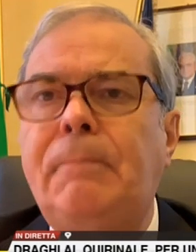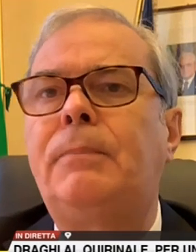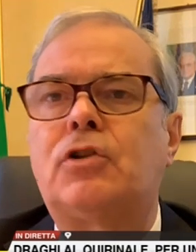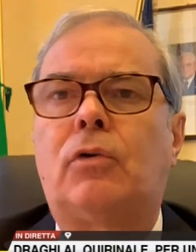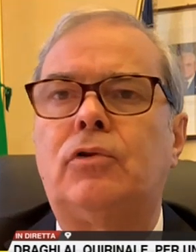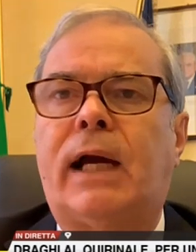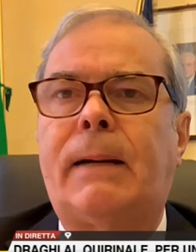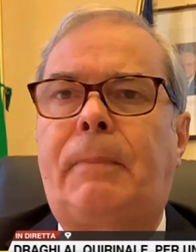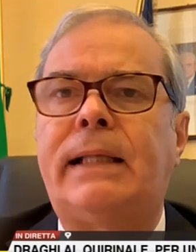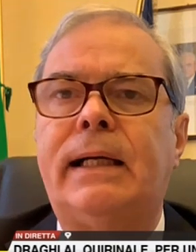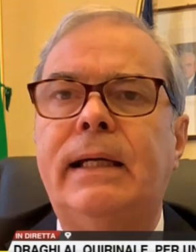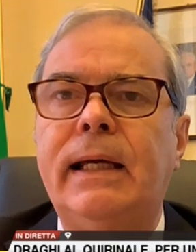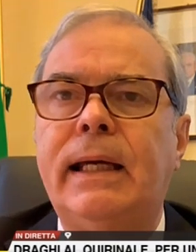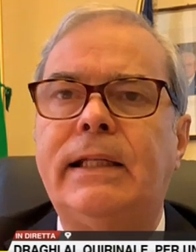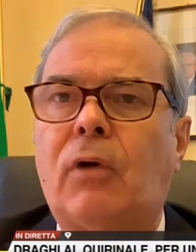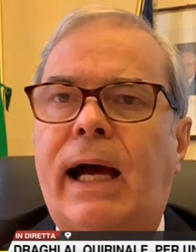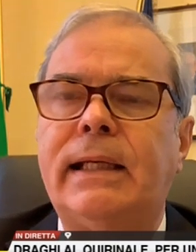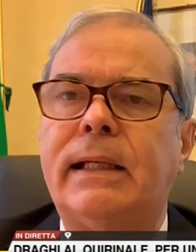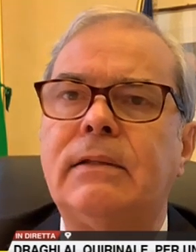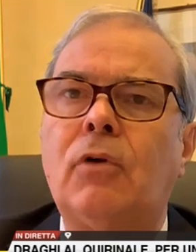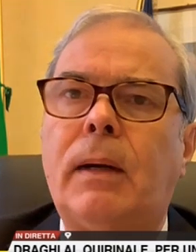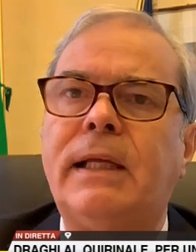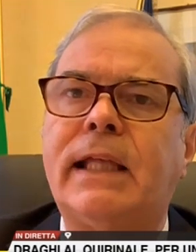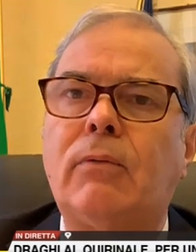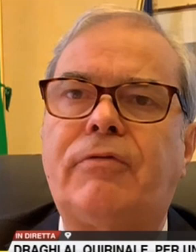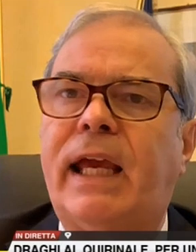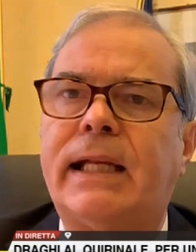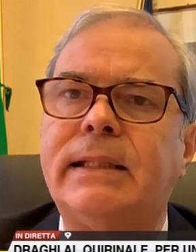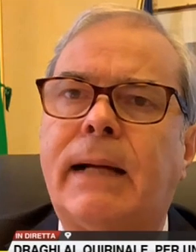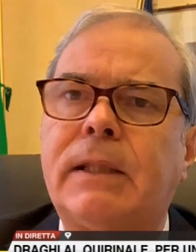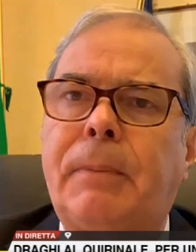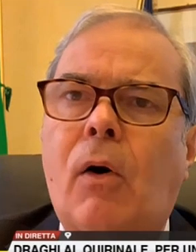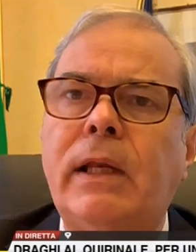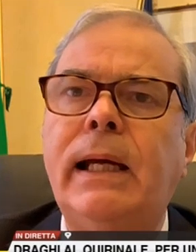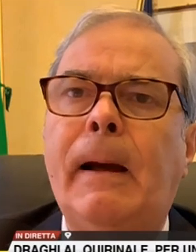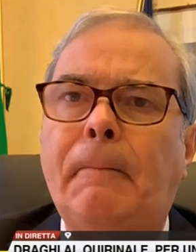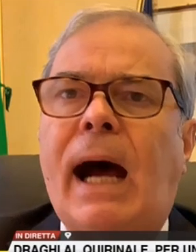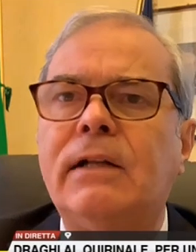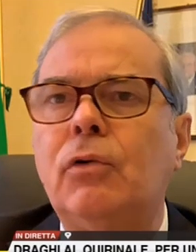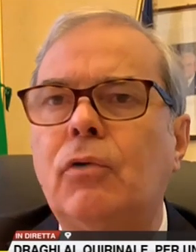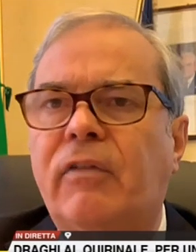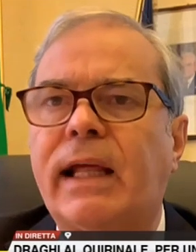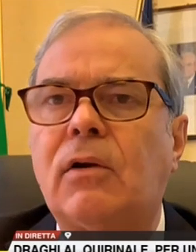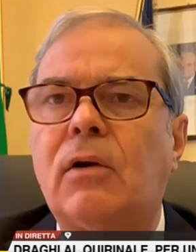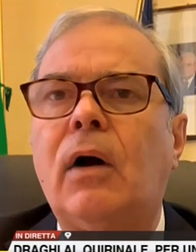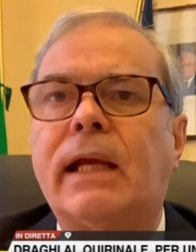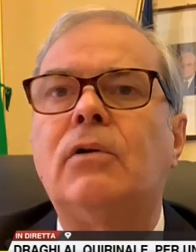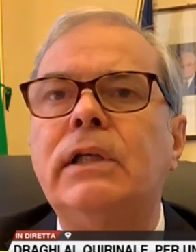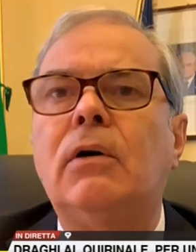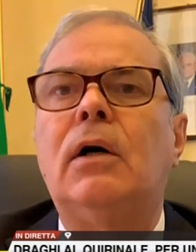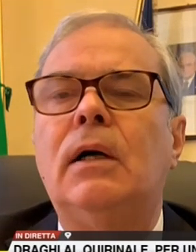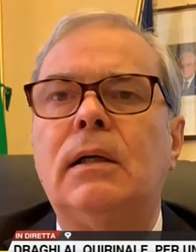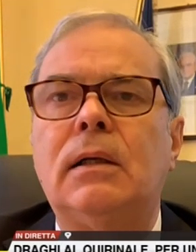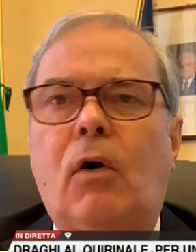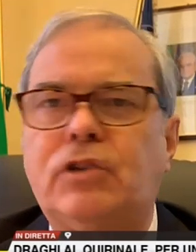ci sarebbe bisogno di una campagna elettorale, che normalmente è una fiera di tante parole, ma di un governo. Ecco,